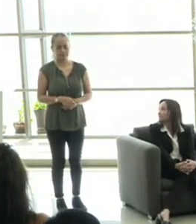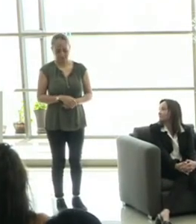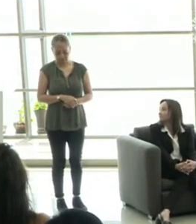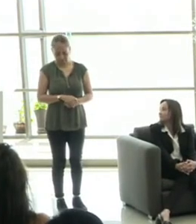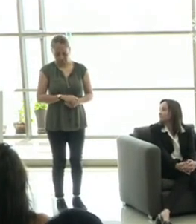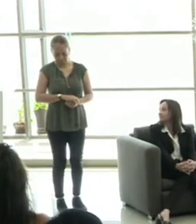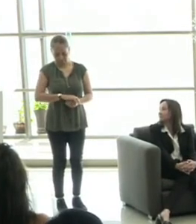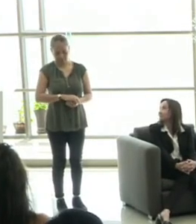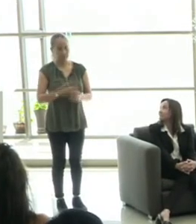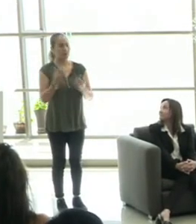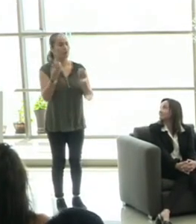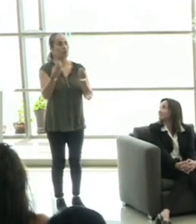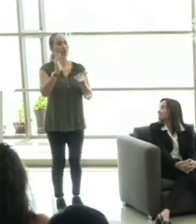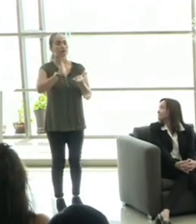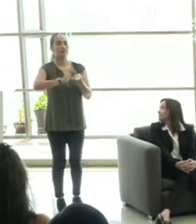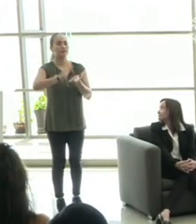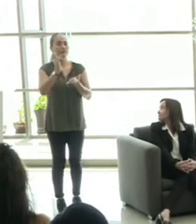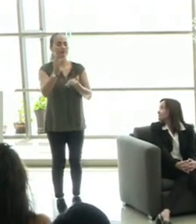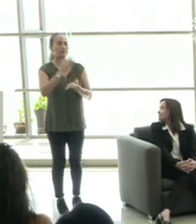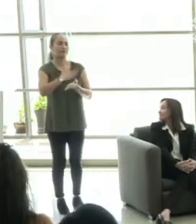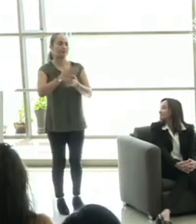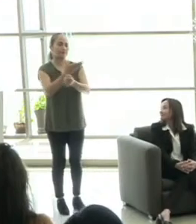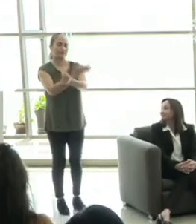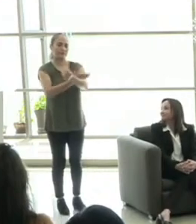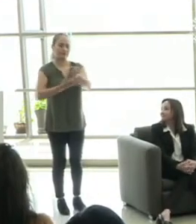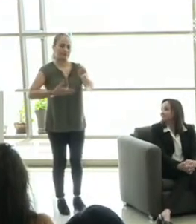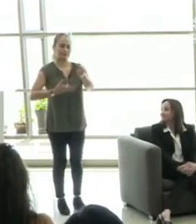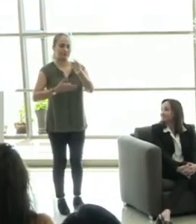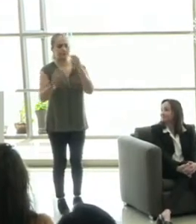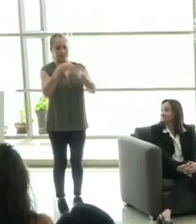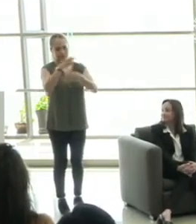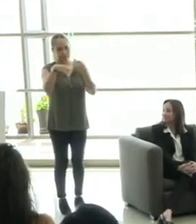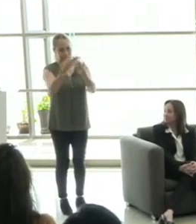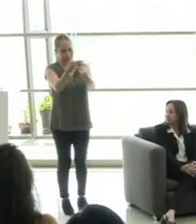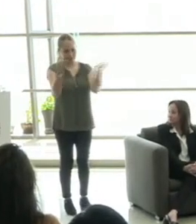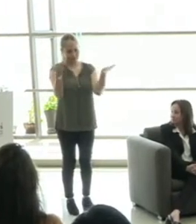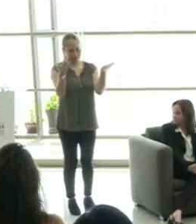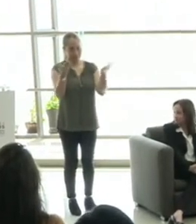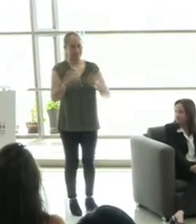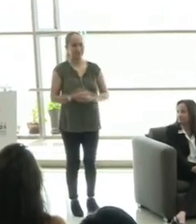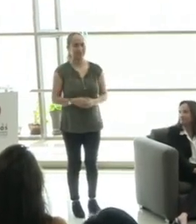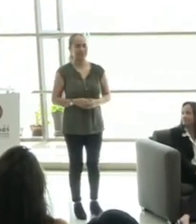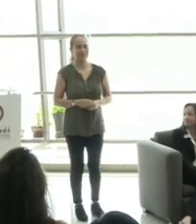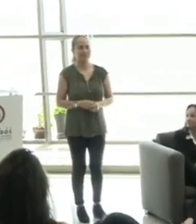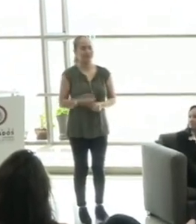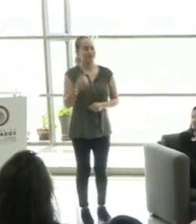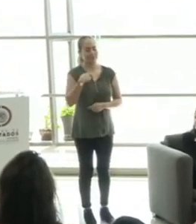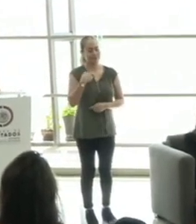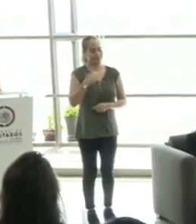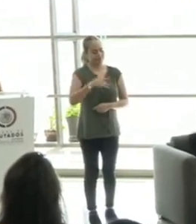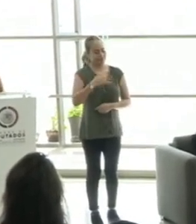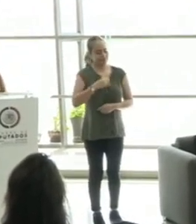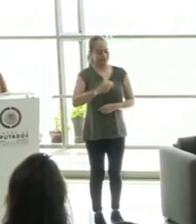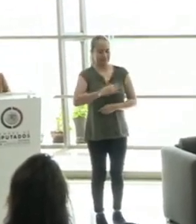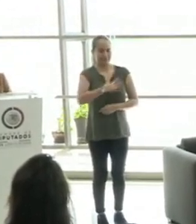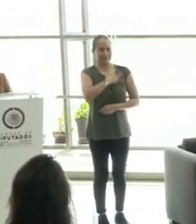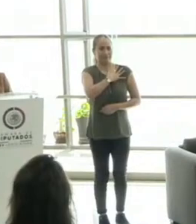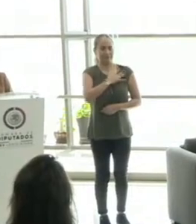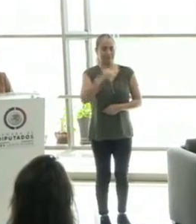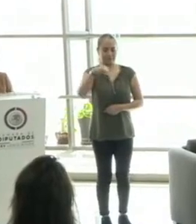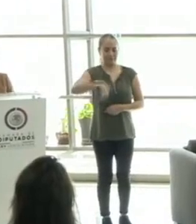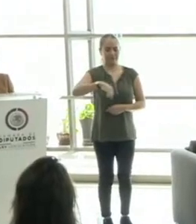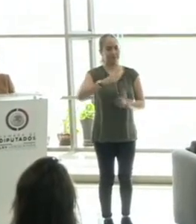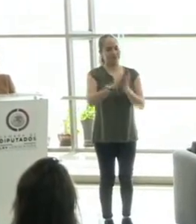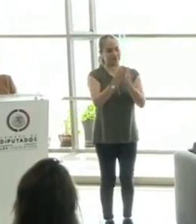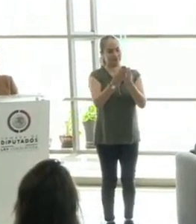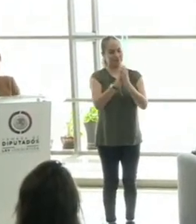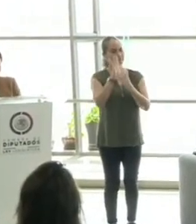Muchas gracias Muy buenas tardes a todas a todos es para mí un honor de verdad presentar este artículo